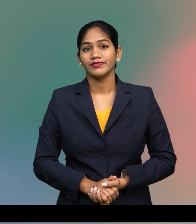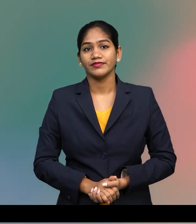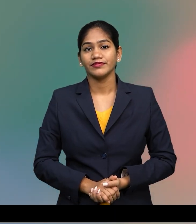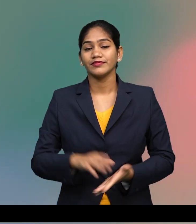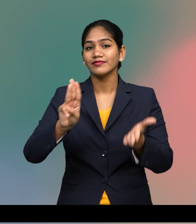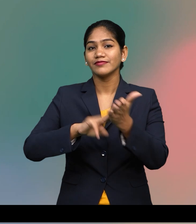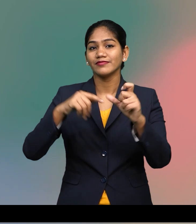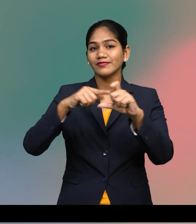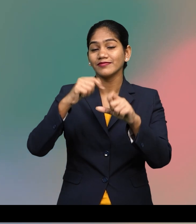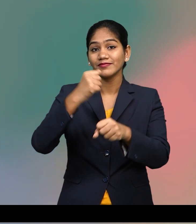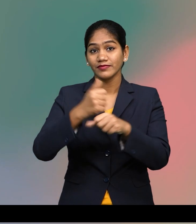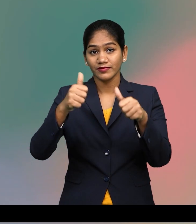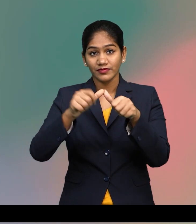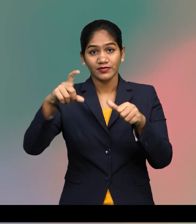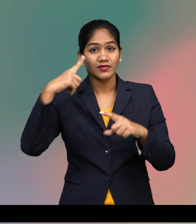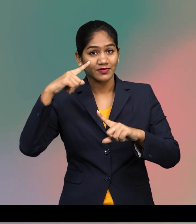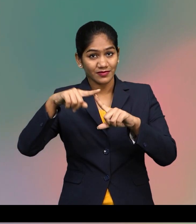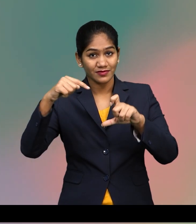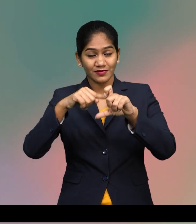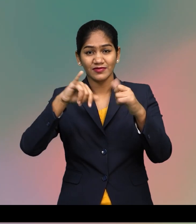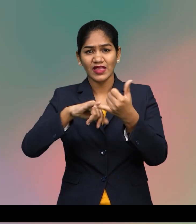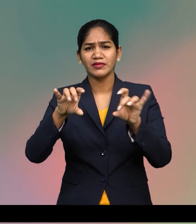మెగాసిటీలు, ఒక పెద్ద నగరం.